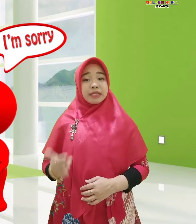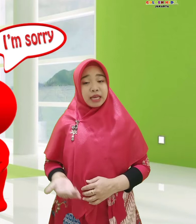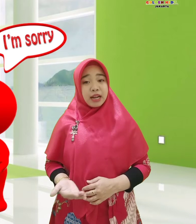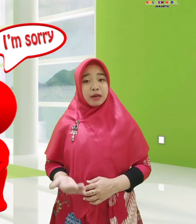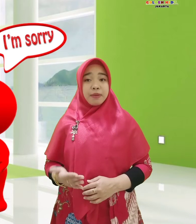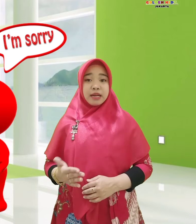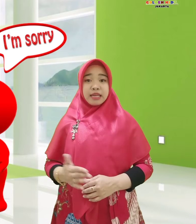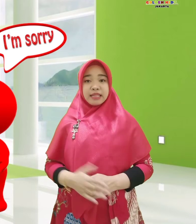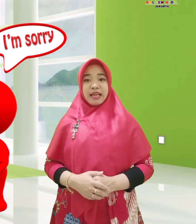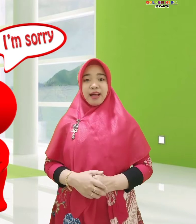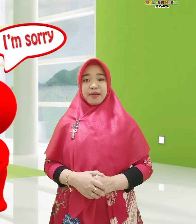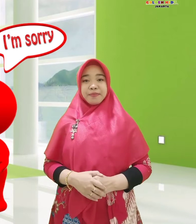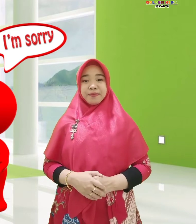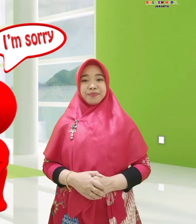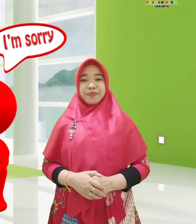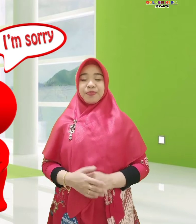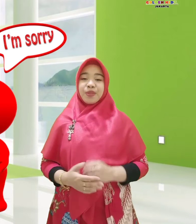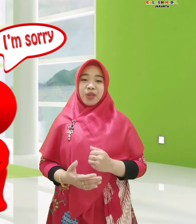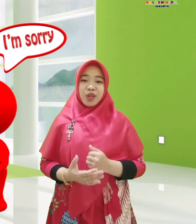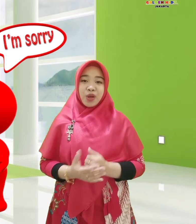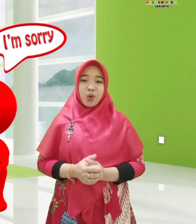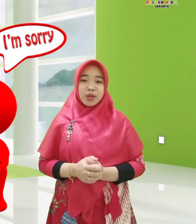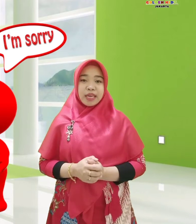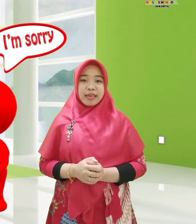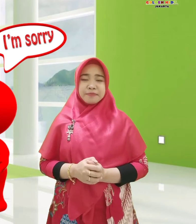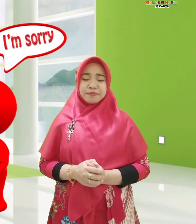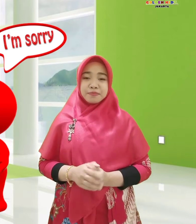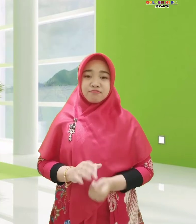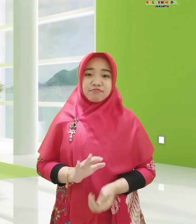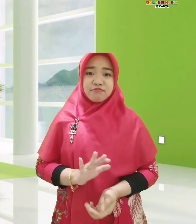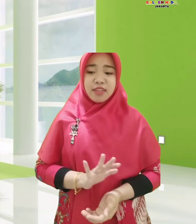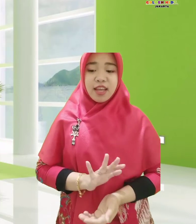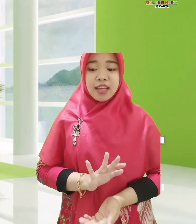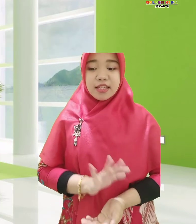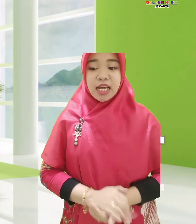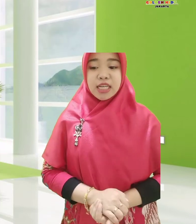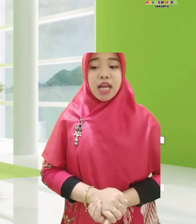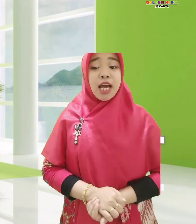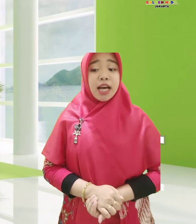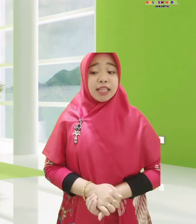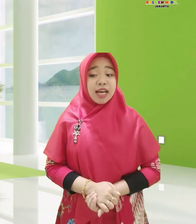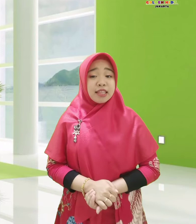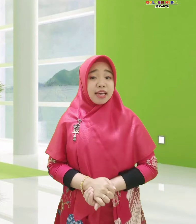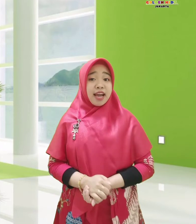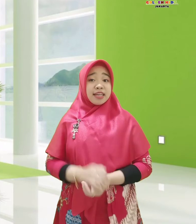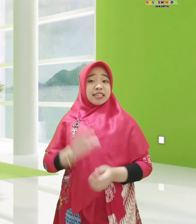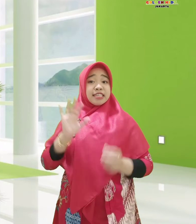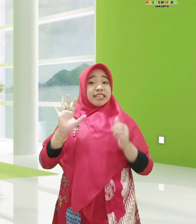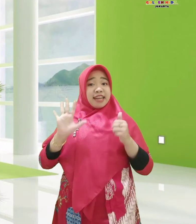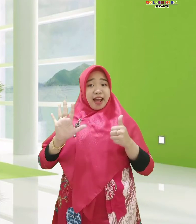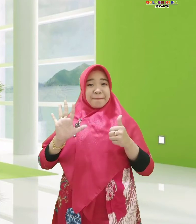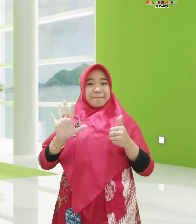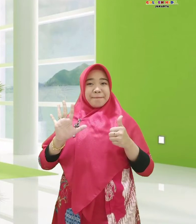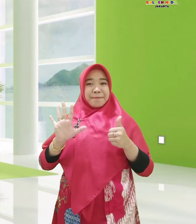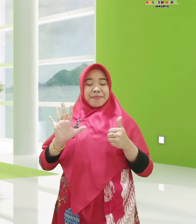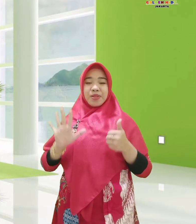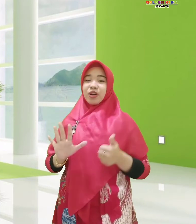bersalah kepada kita. Oke. Dan kata-kata yang ke-6, oke,